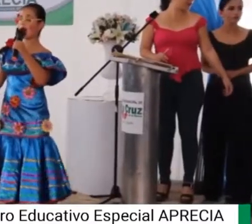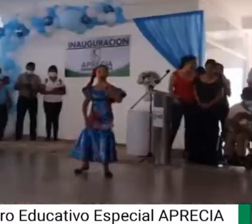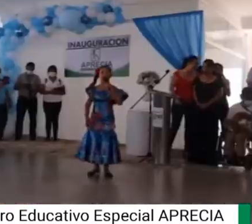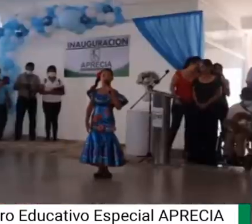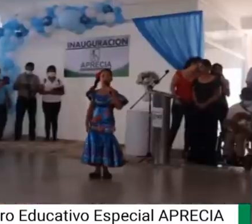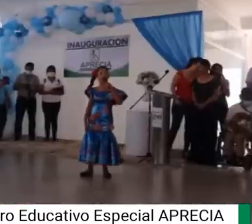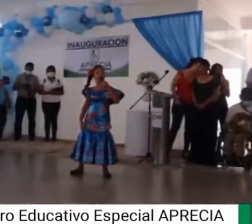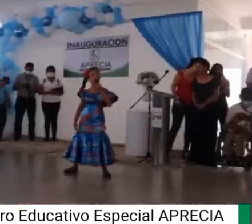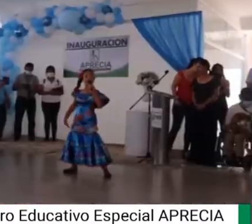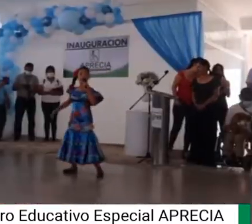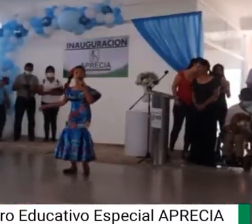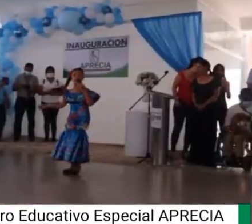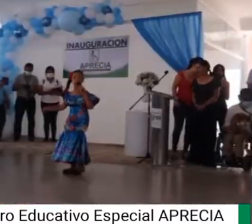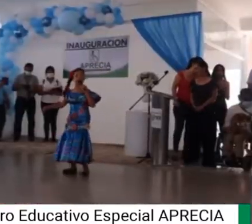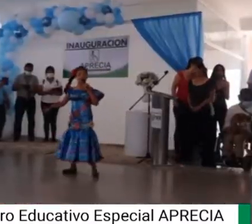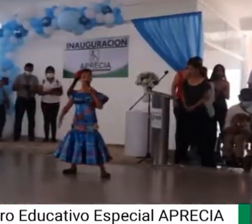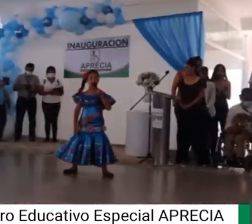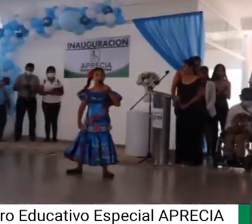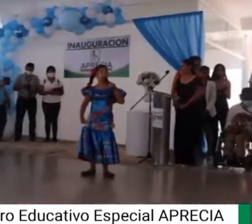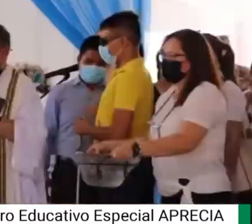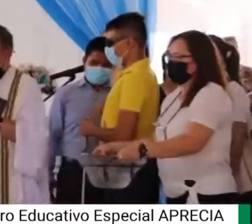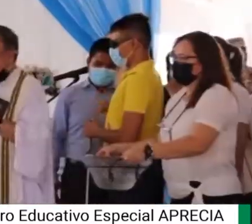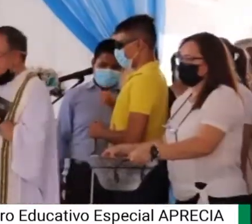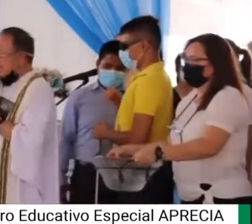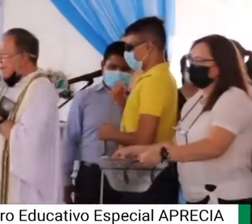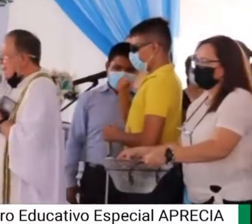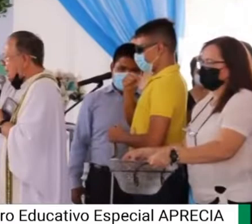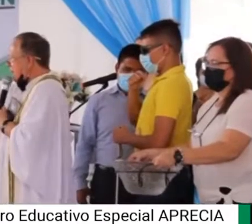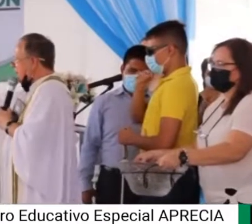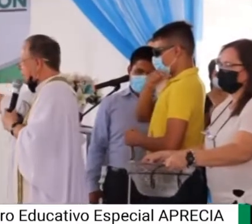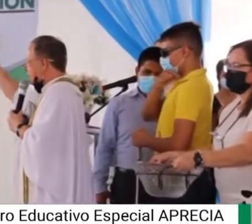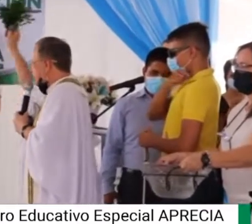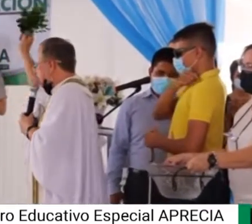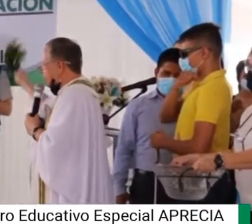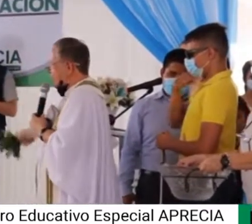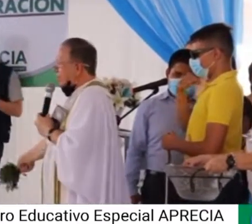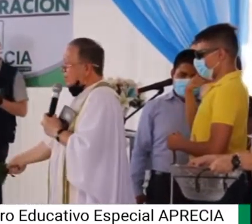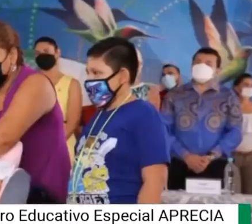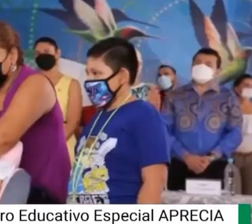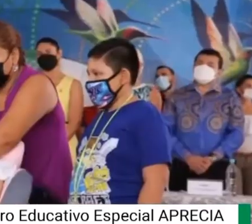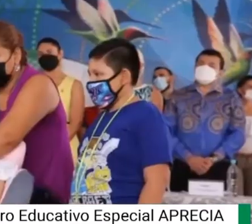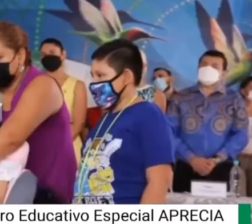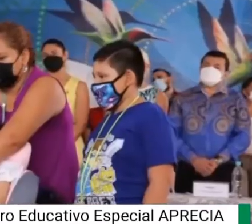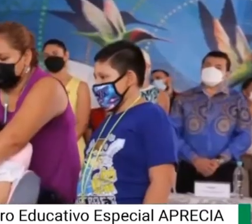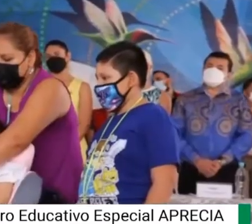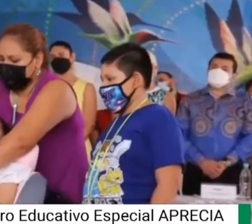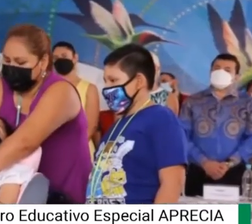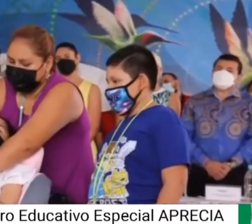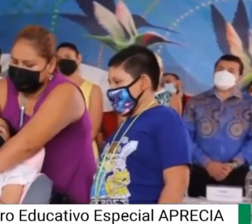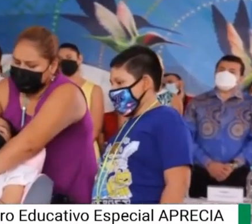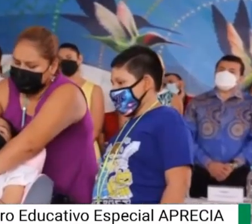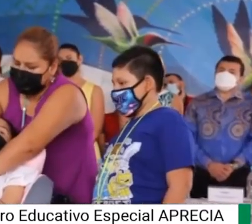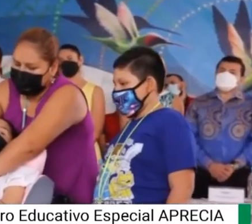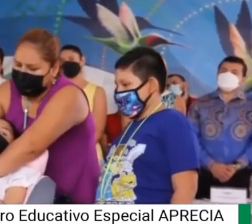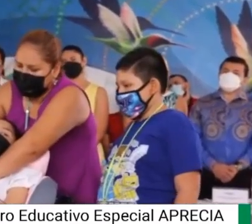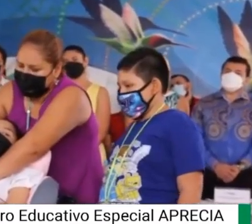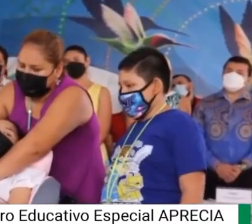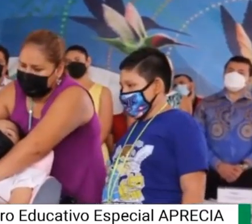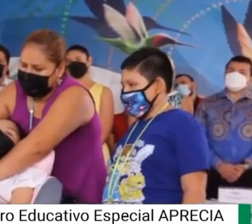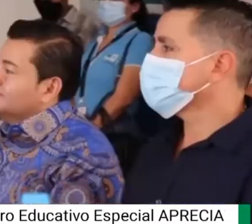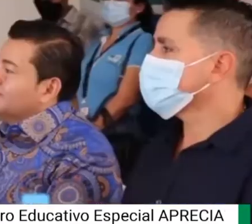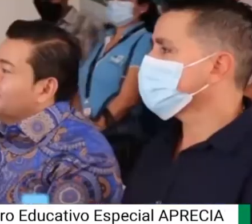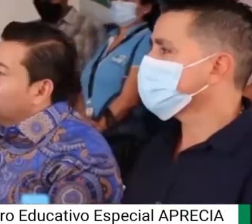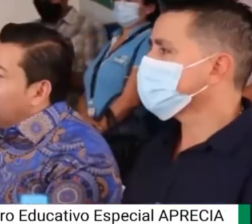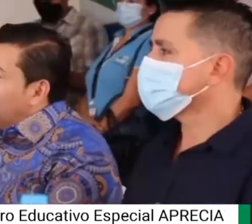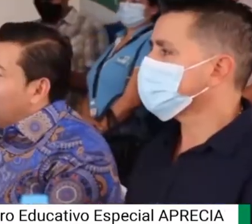quiero agradecer a las autoridades por mostrar solidaridad, amor, compromiso y honor hacia nuestros hijos. En